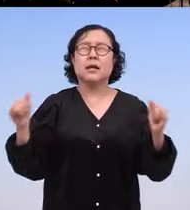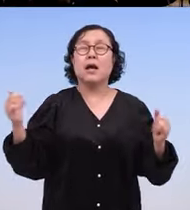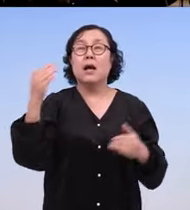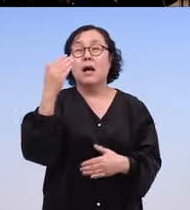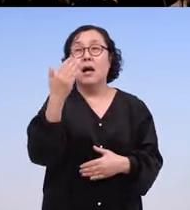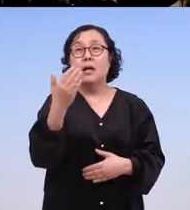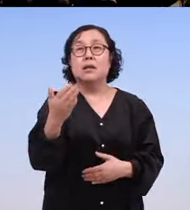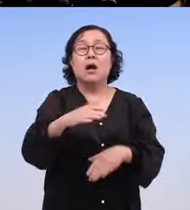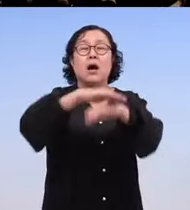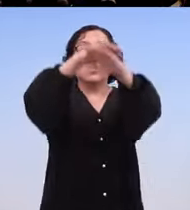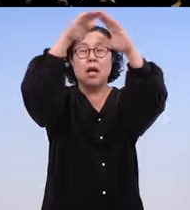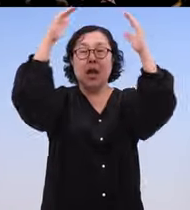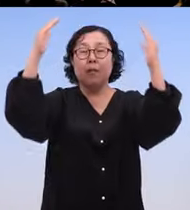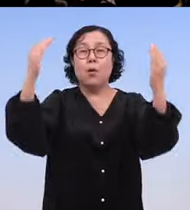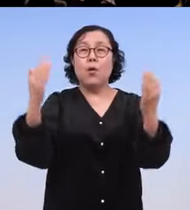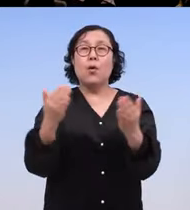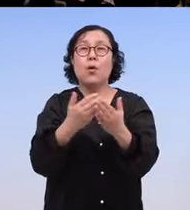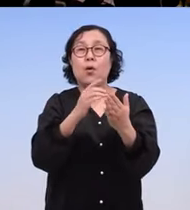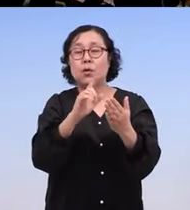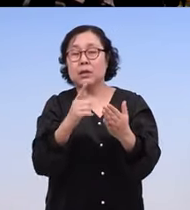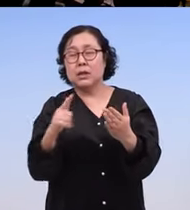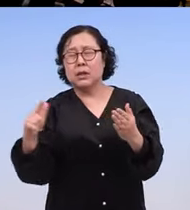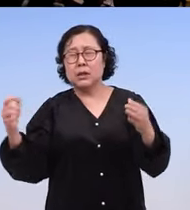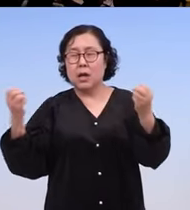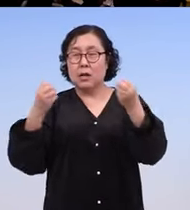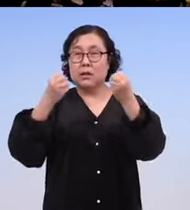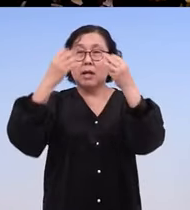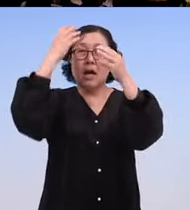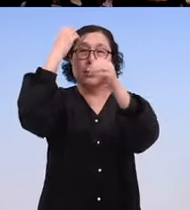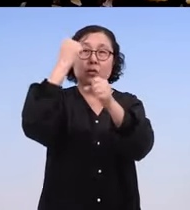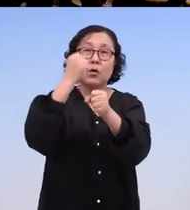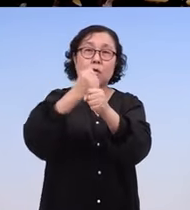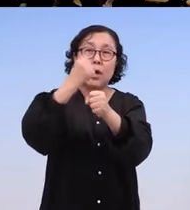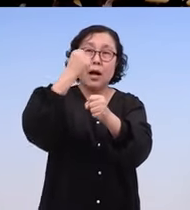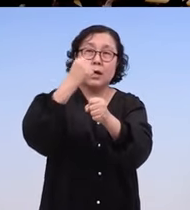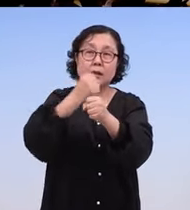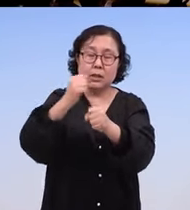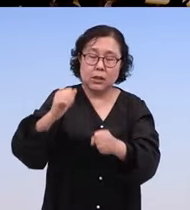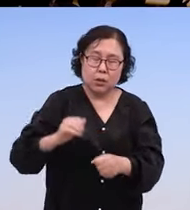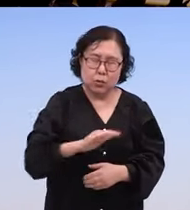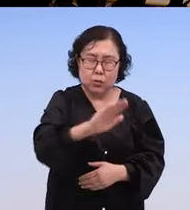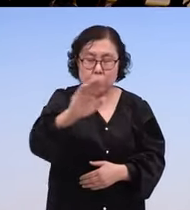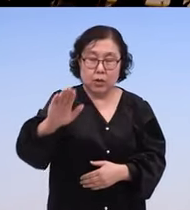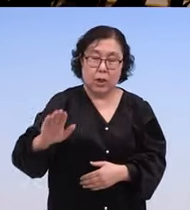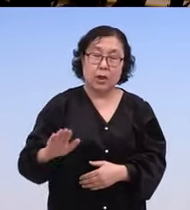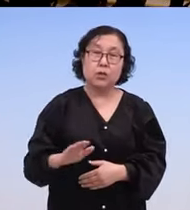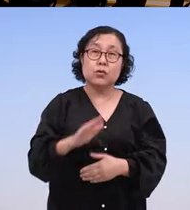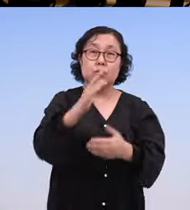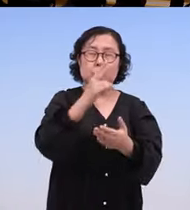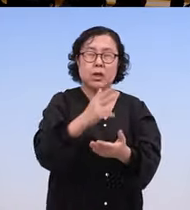내게 능력 주시는 그분, 너의 모든 것 창조하신 우리 주님이